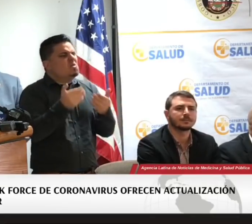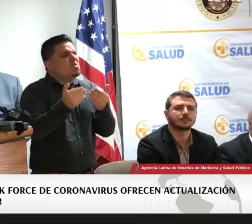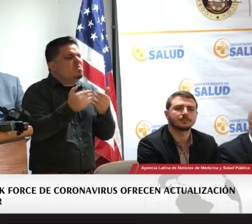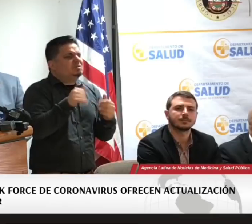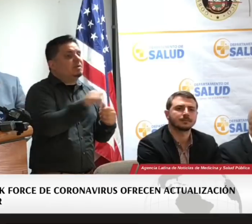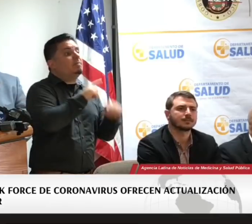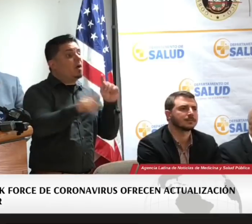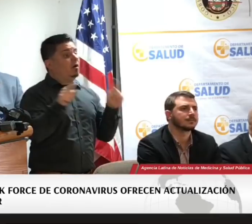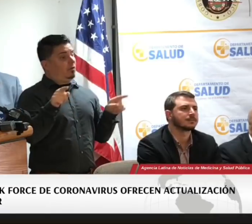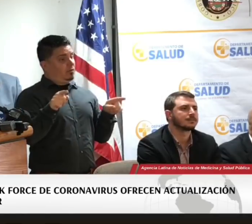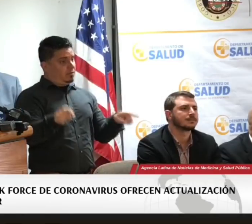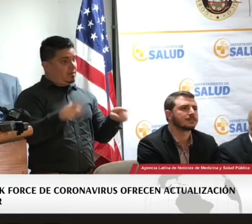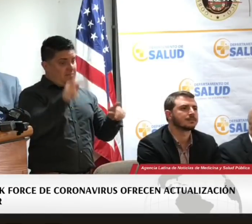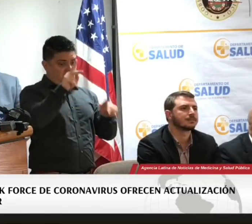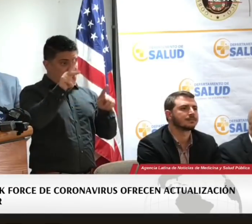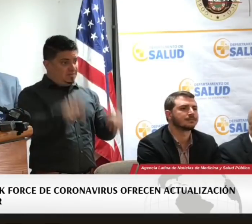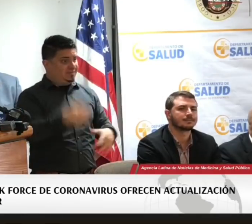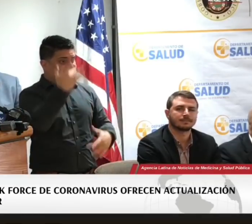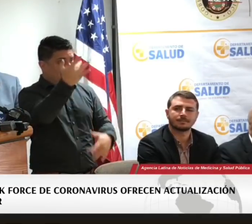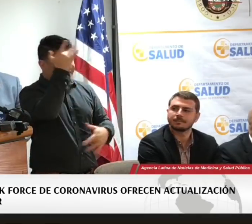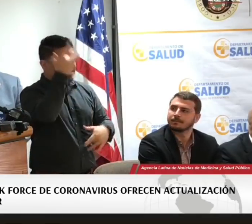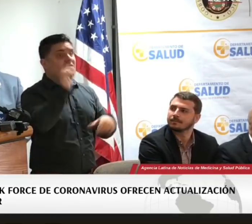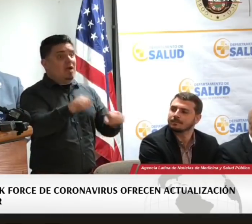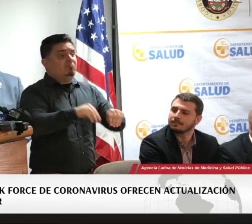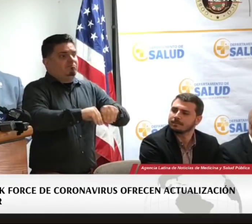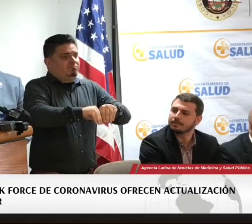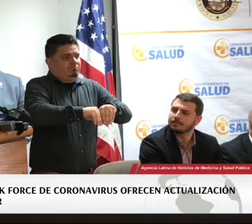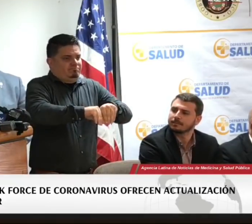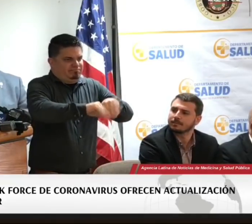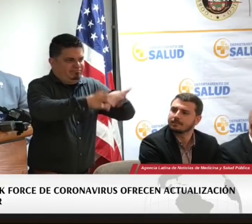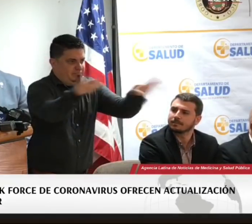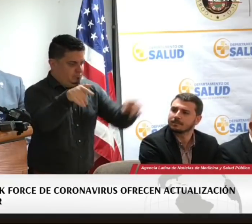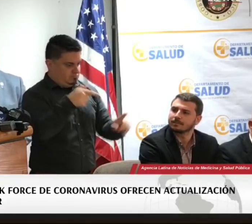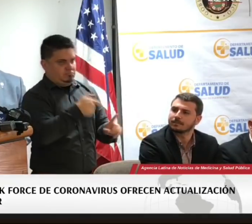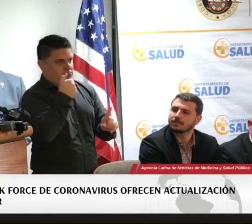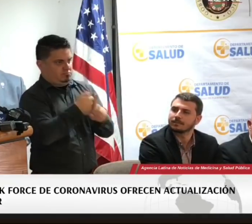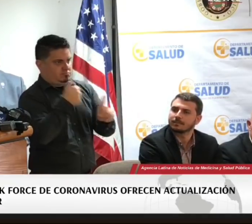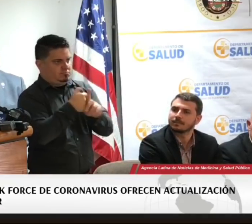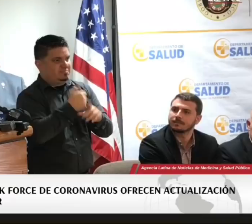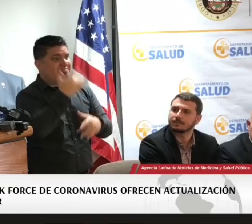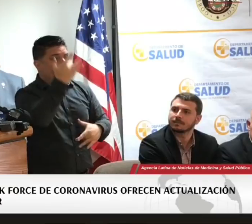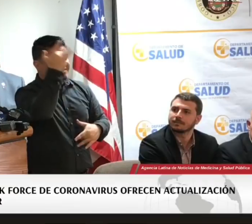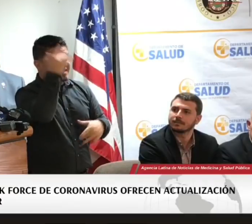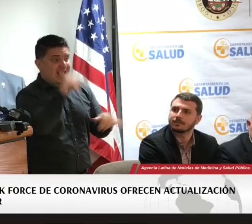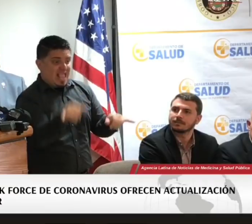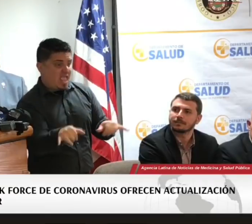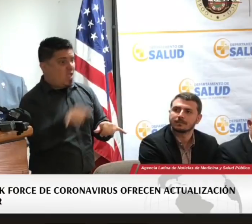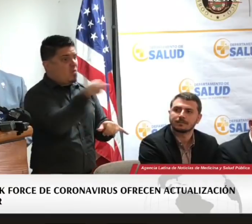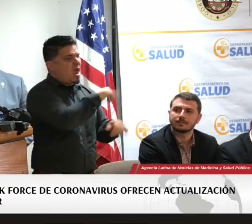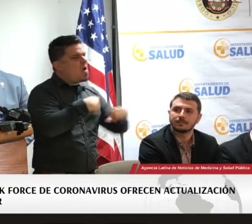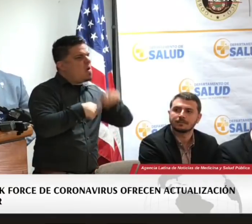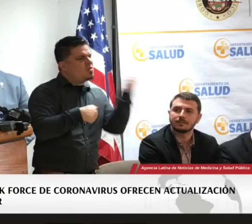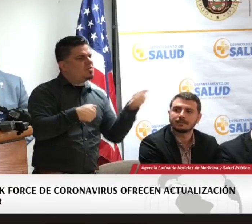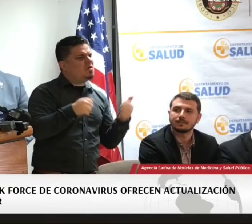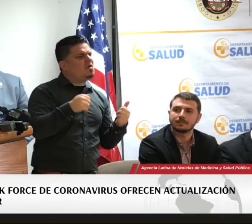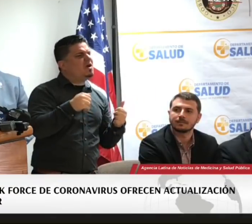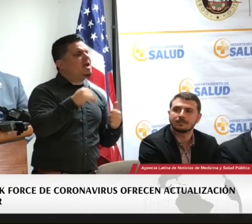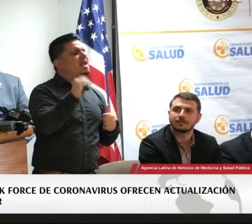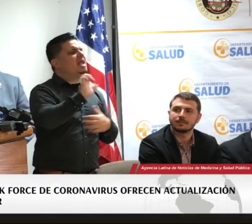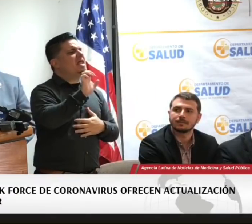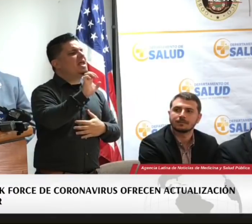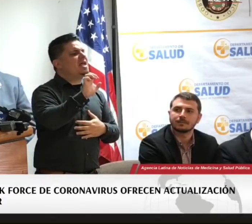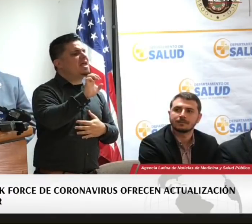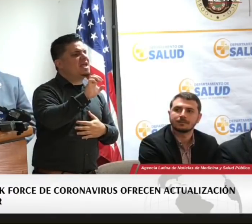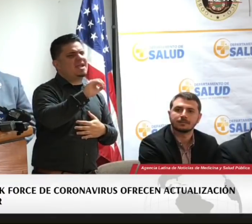tiene capacidad de transmitirla. Pero esta enfermedad no es como otras que hay vectores, como dengue, que pues puede venir